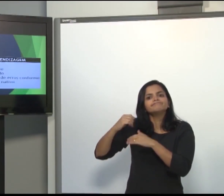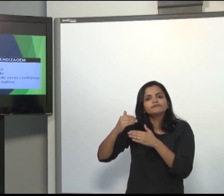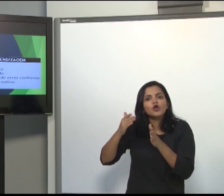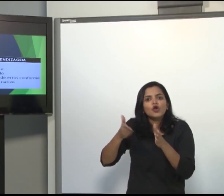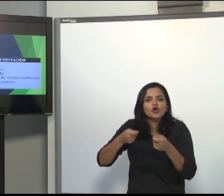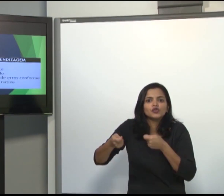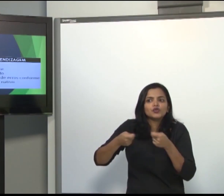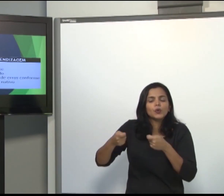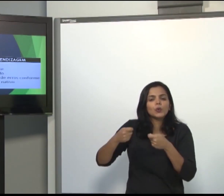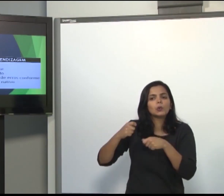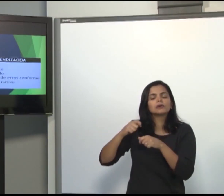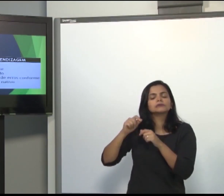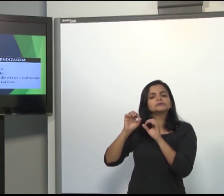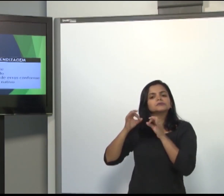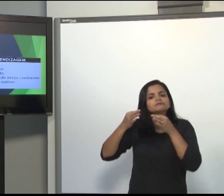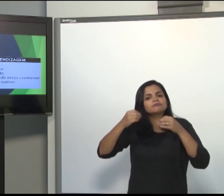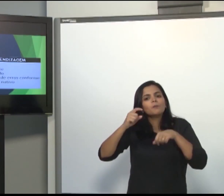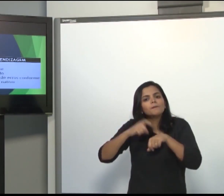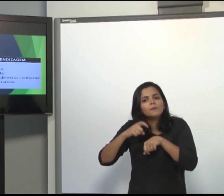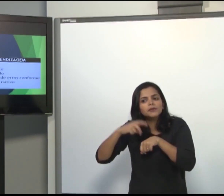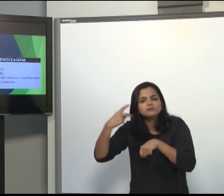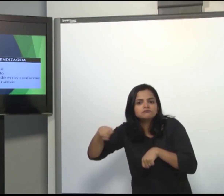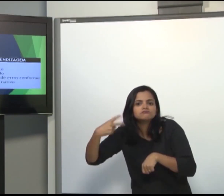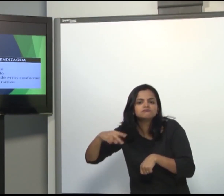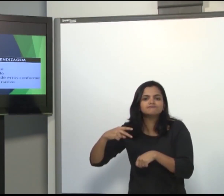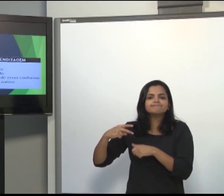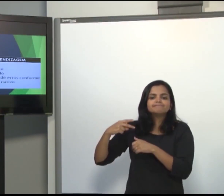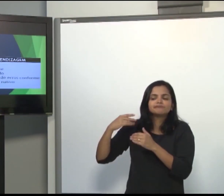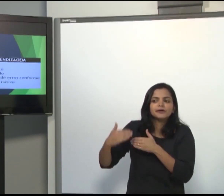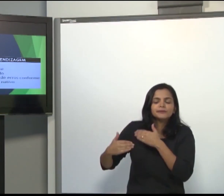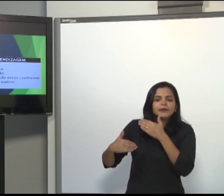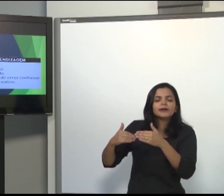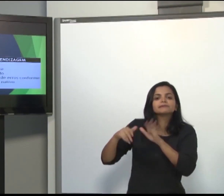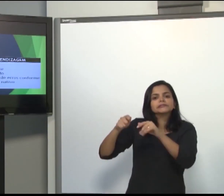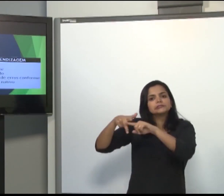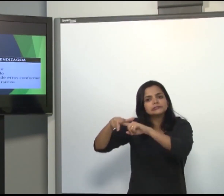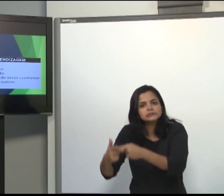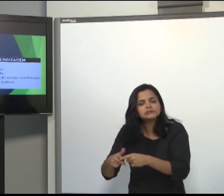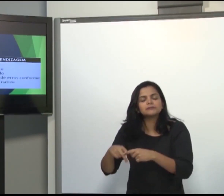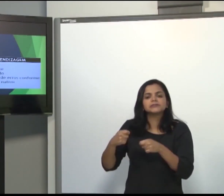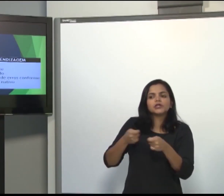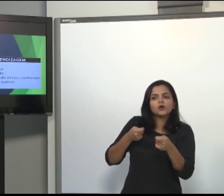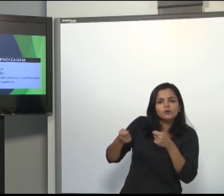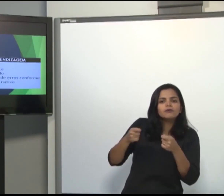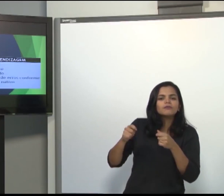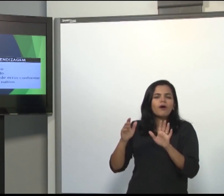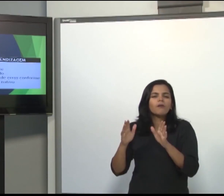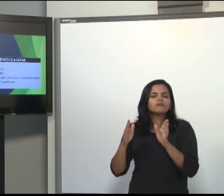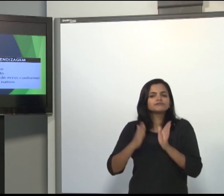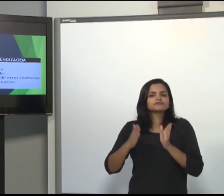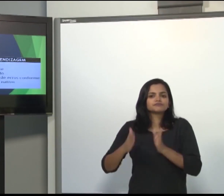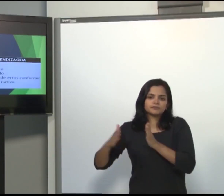à aprendizagem, há correção no processo de aprendizagem.